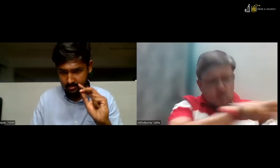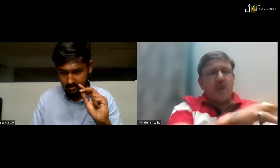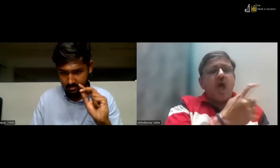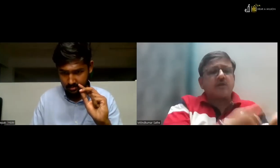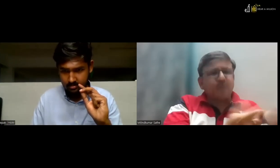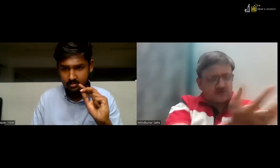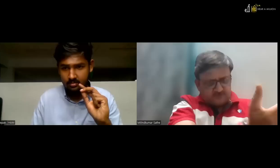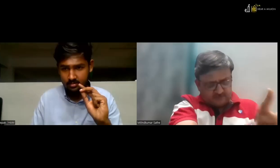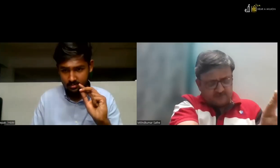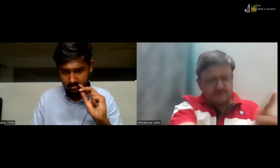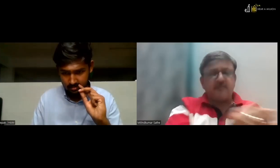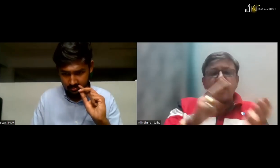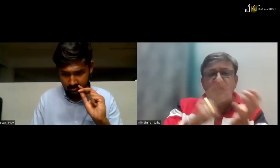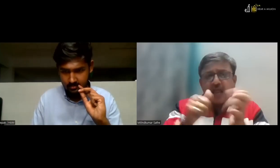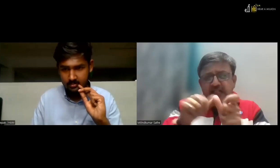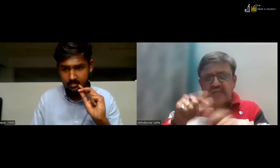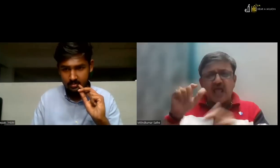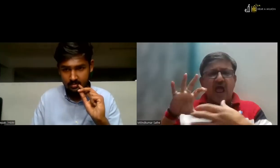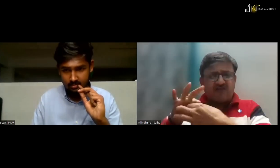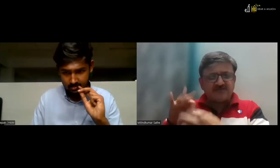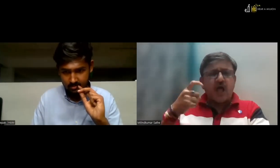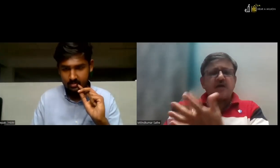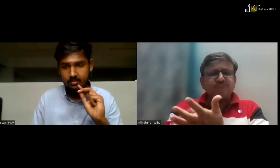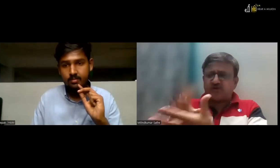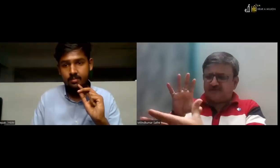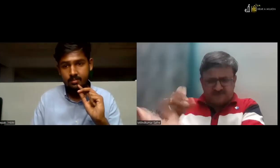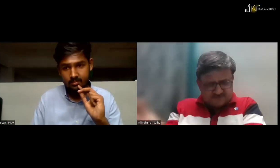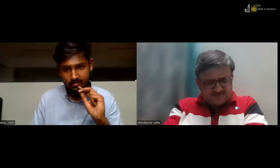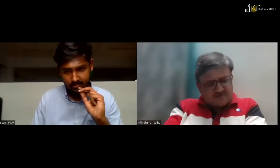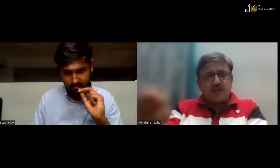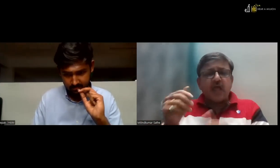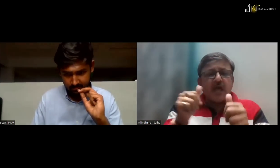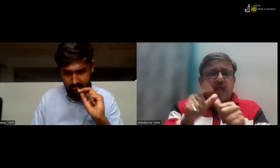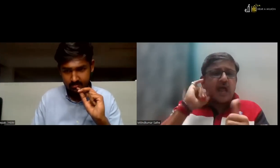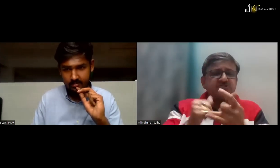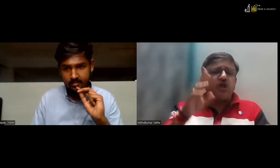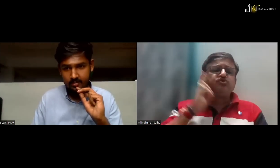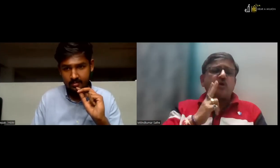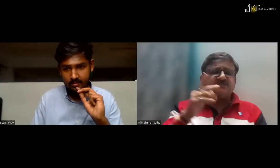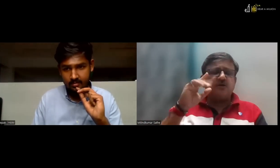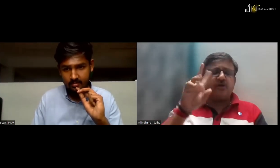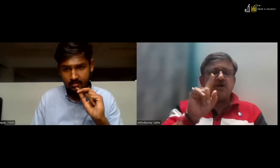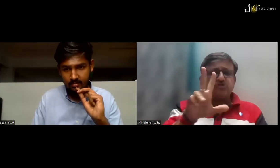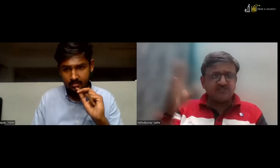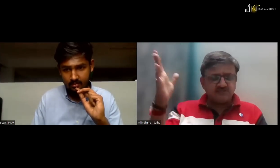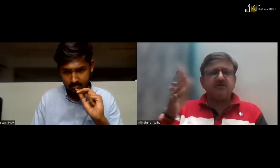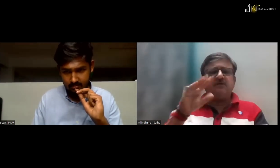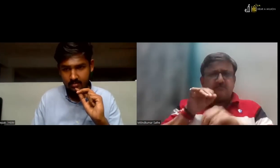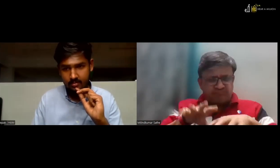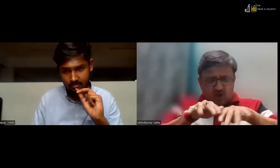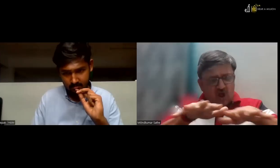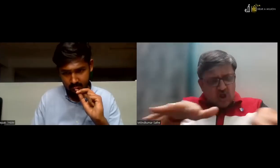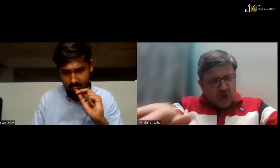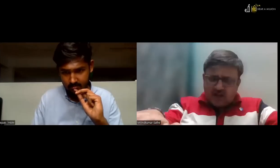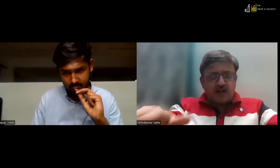बचा। निखार तो गया। सब तो दूध का तांबा घटाना है, तुझे पता नहीं। यो लवी लगा। फिर